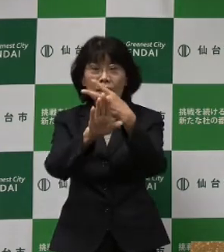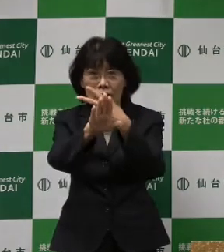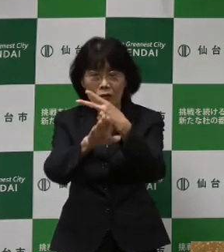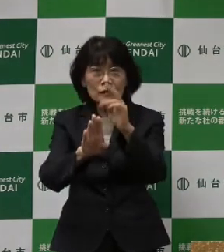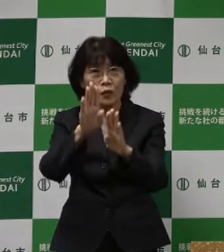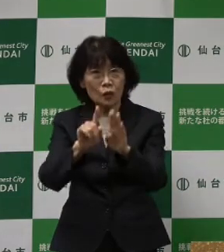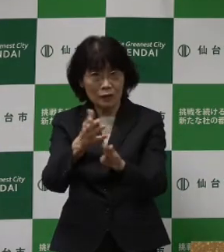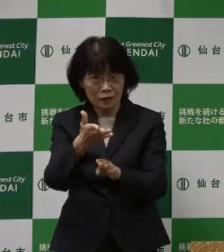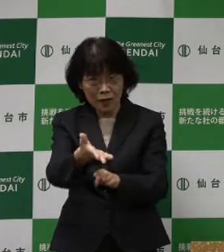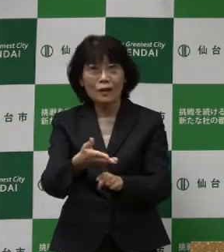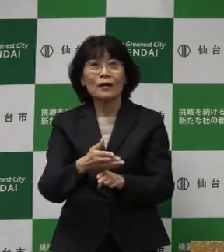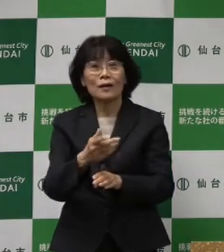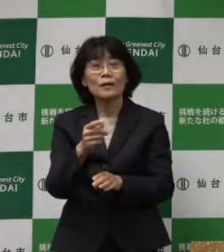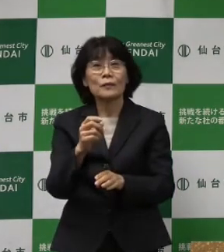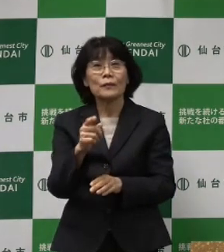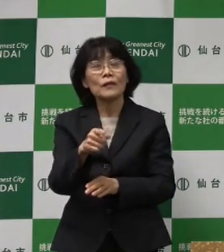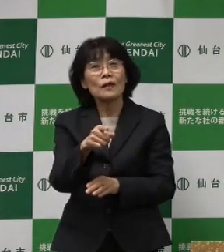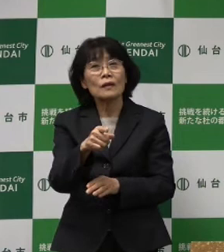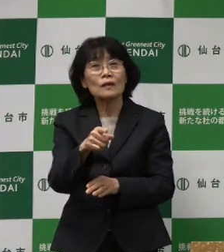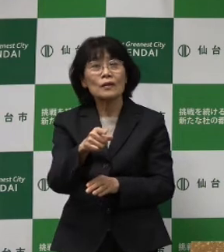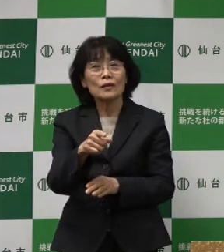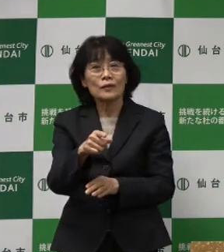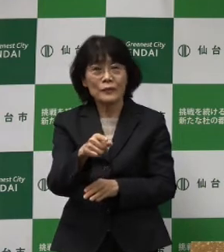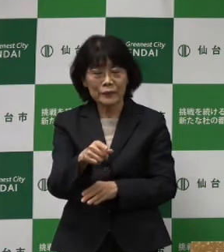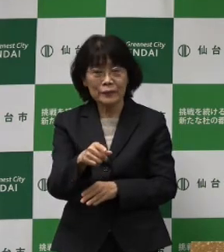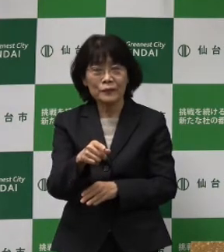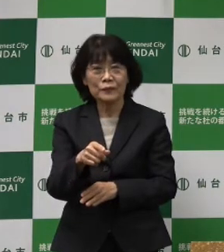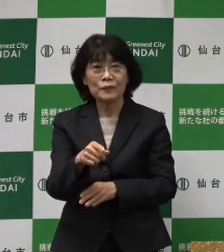ますし、そこは私から